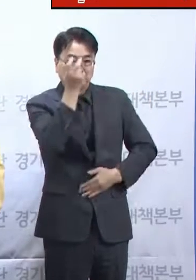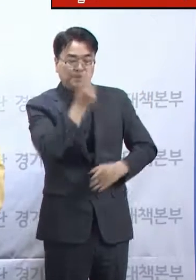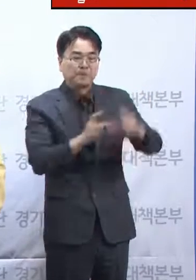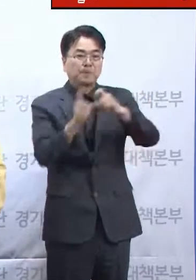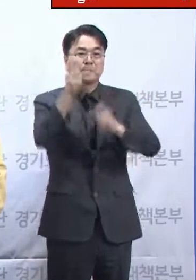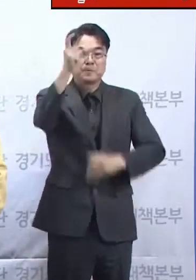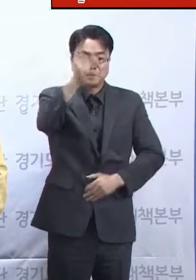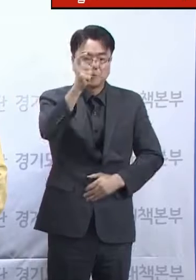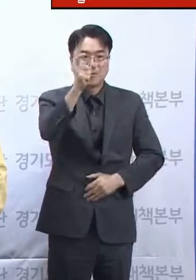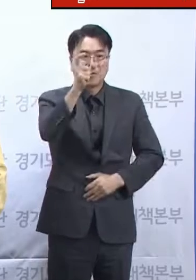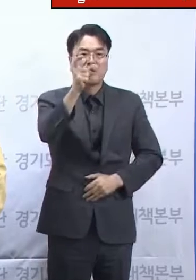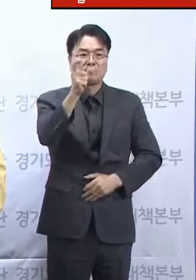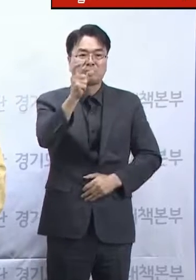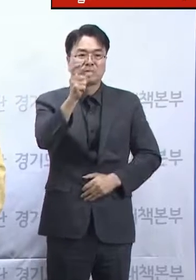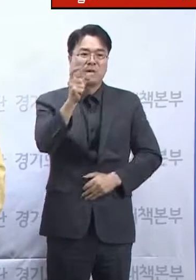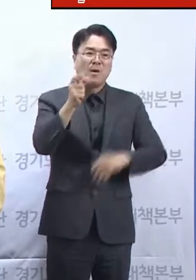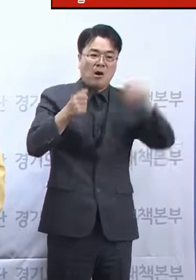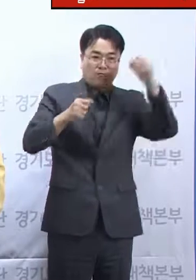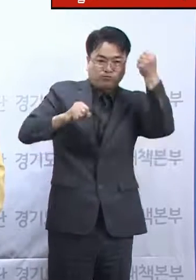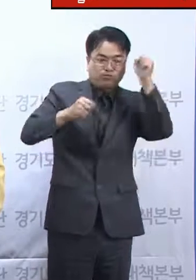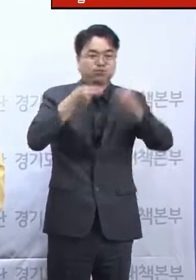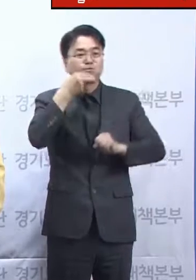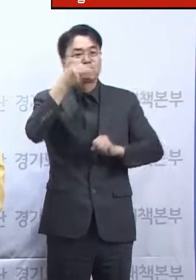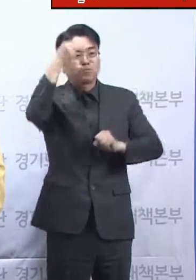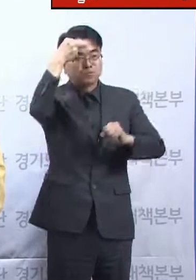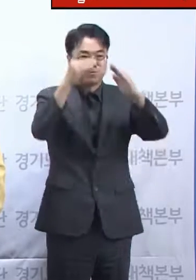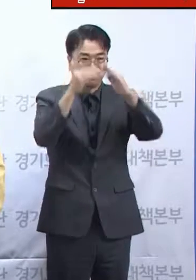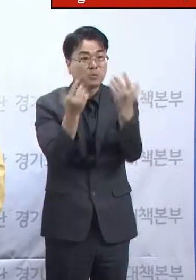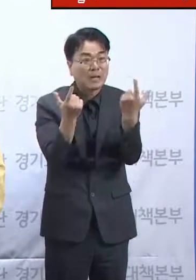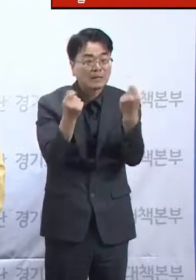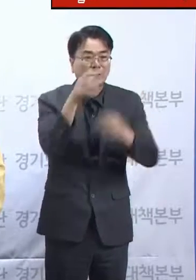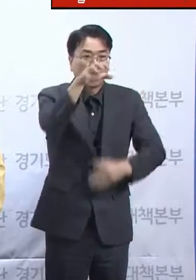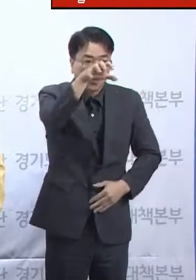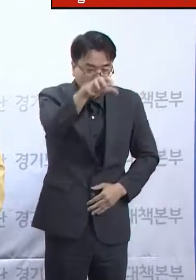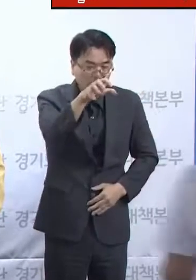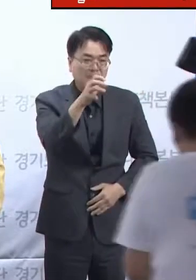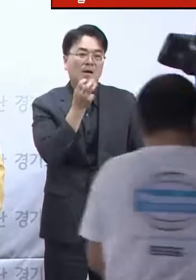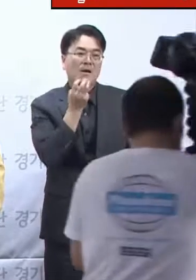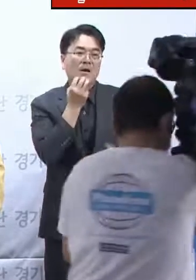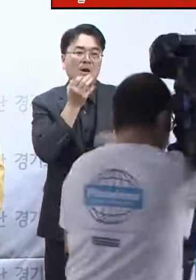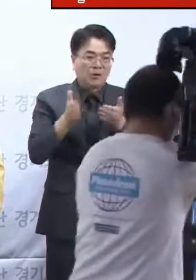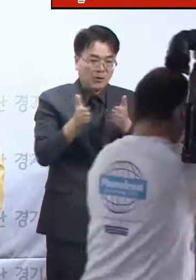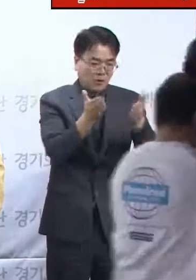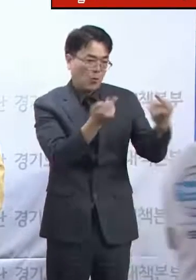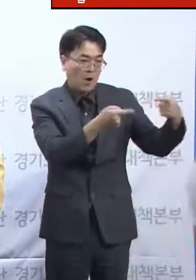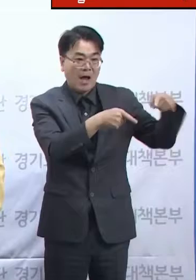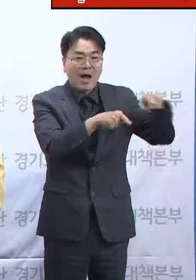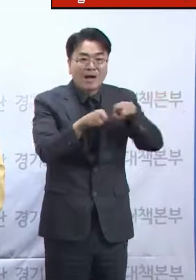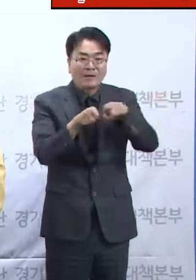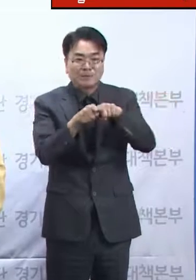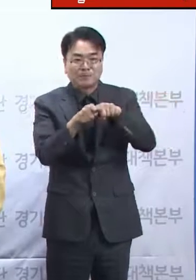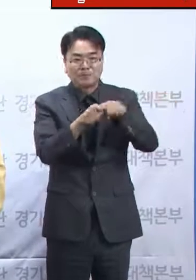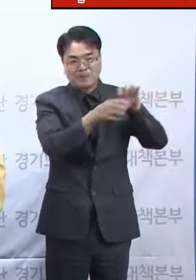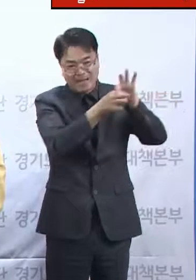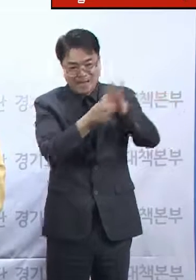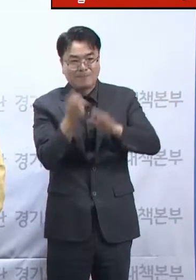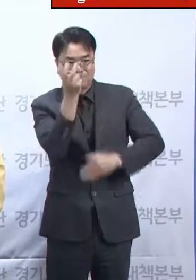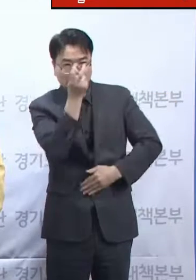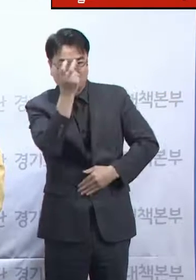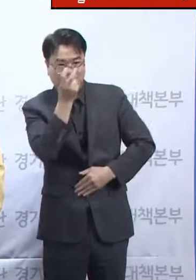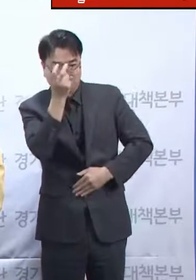남부경찰은 유흥업소 등 고위험시설에 대해 지자체와 합동점검을 지속 추진하여 현재까지